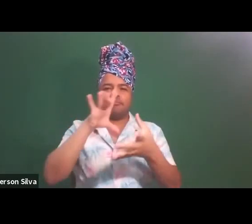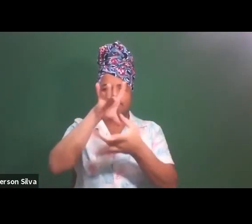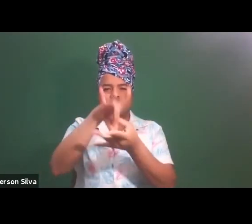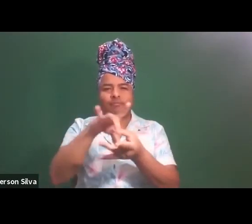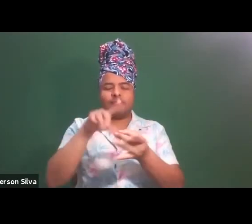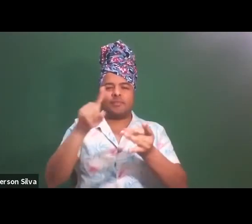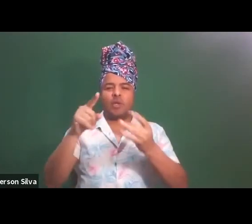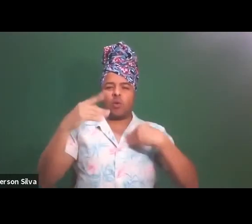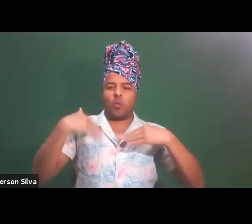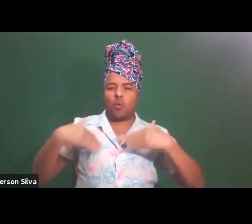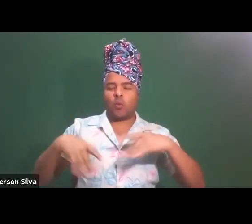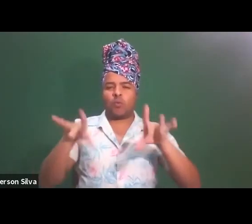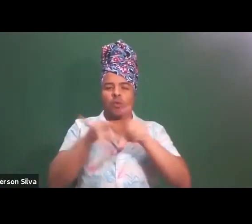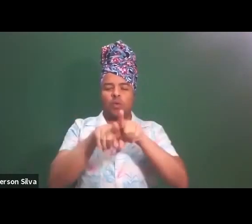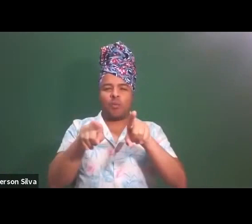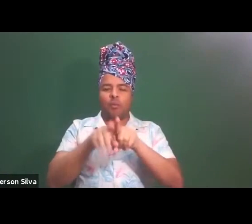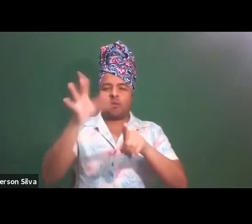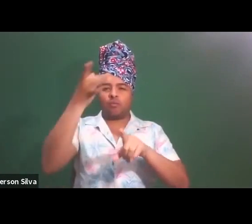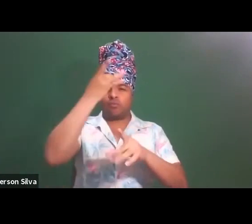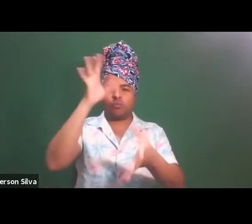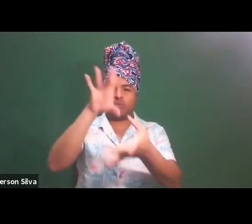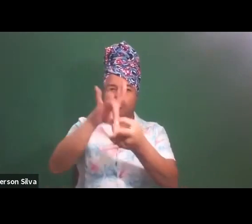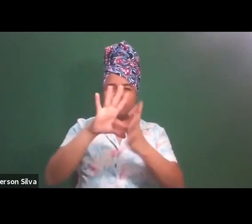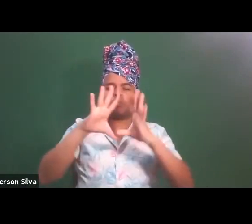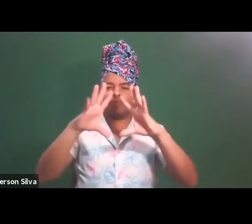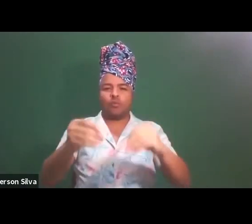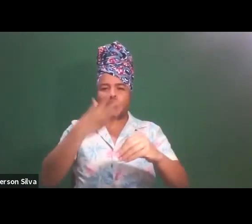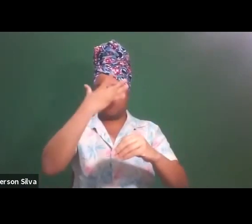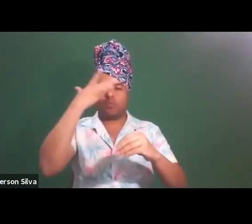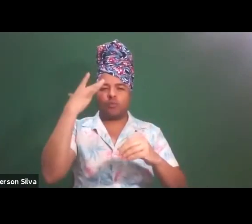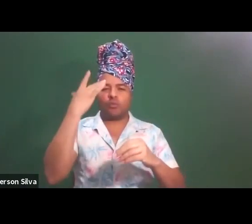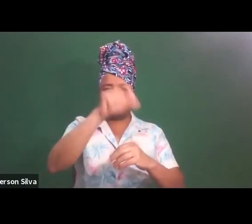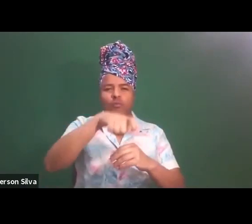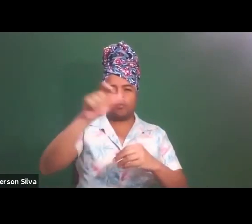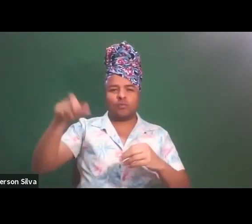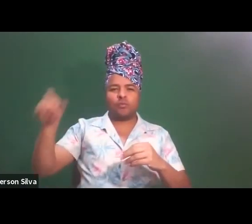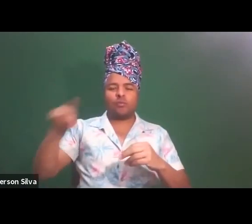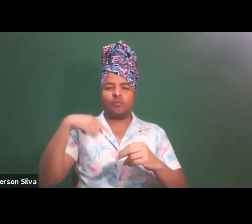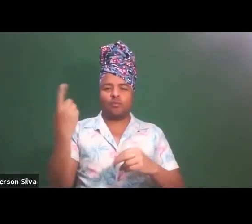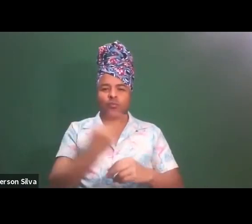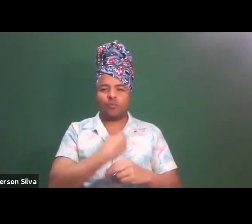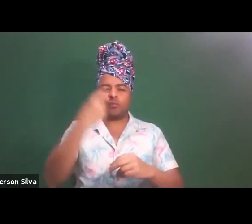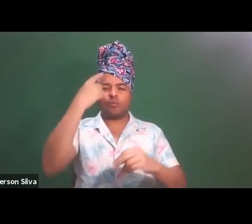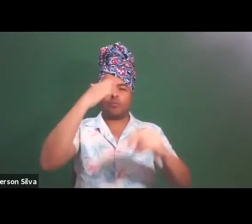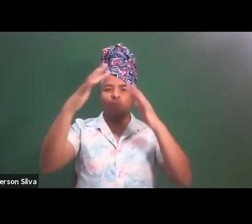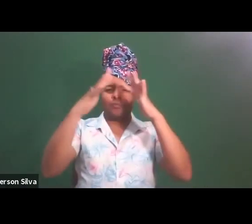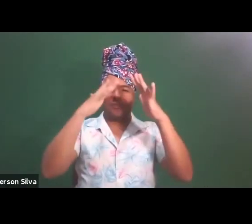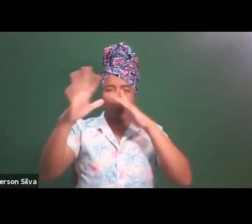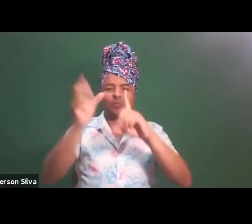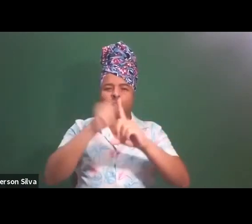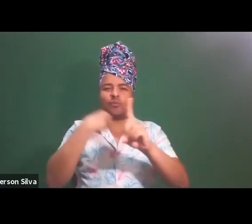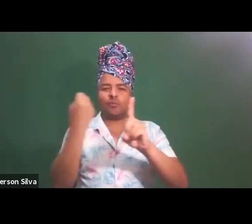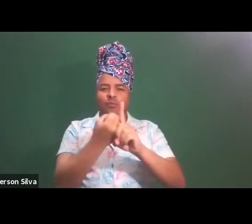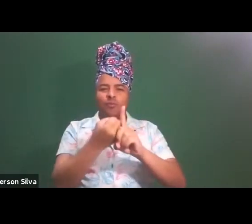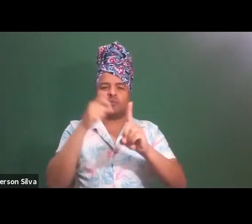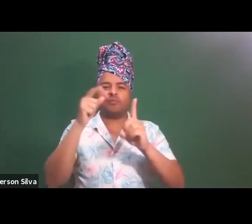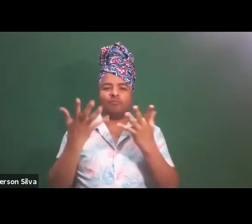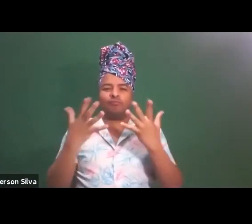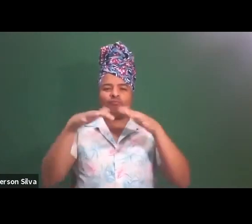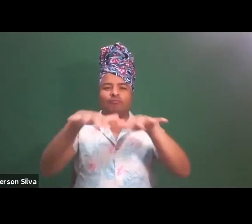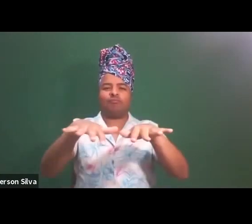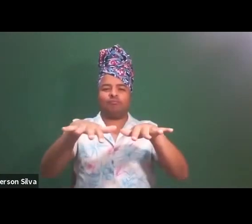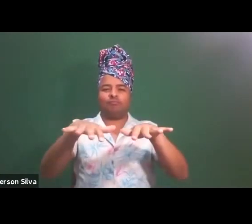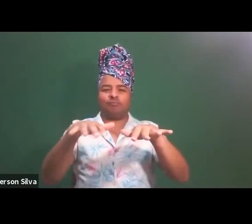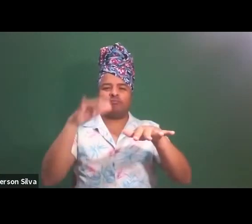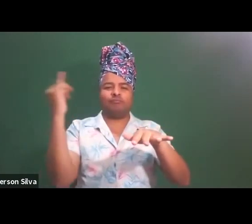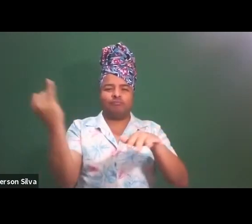na alma de todos, para que a gente possa construir uma sociedade mais inclusiva. É